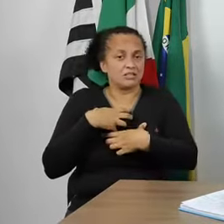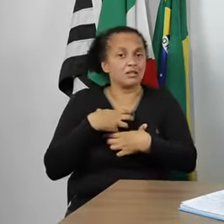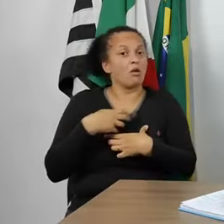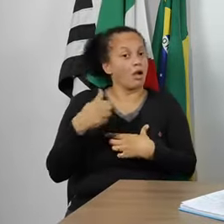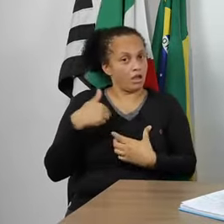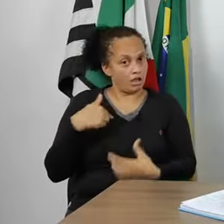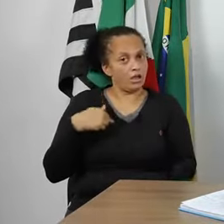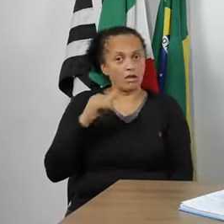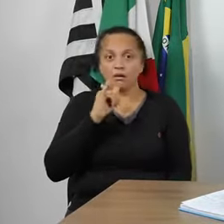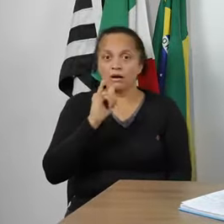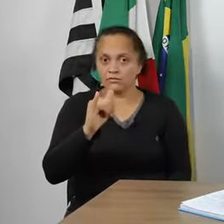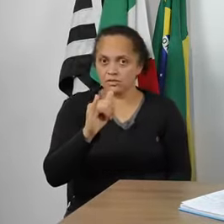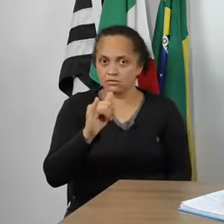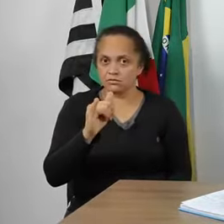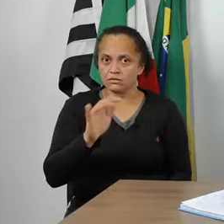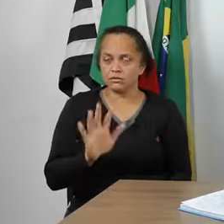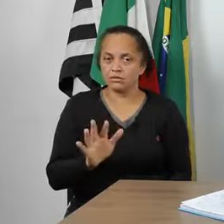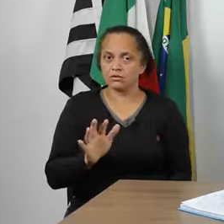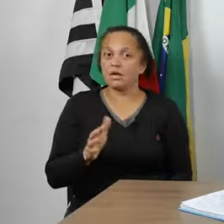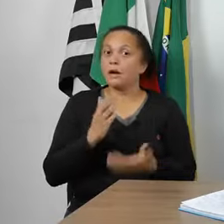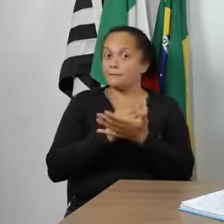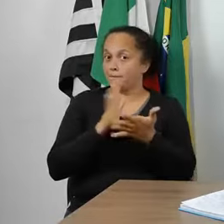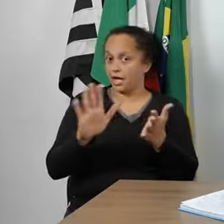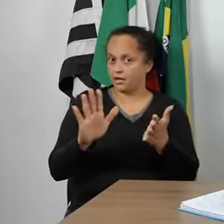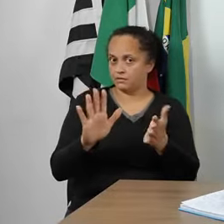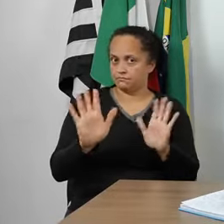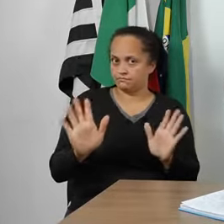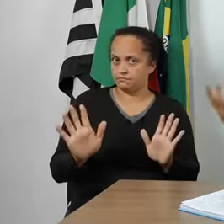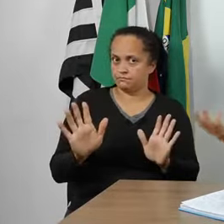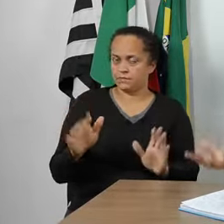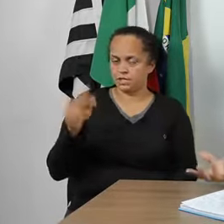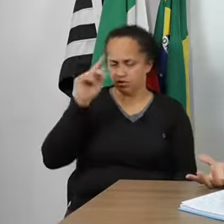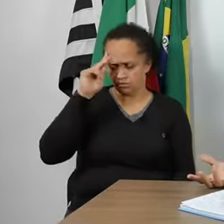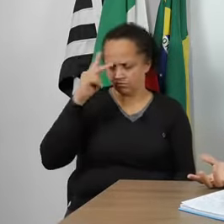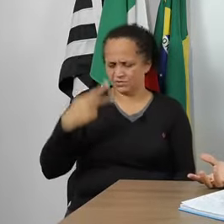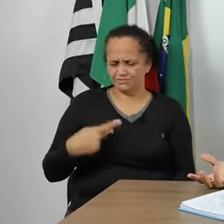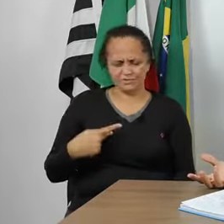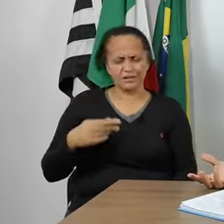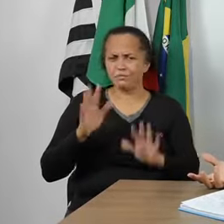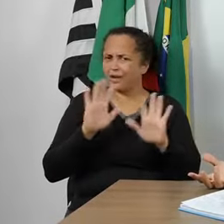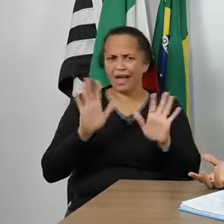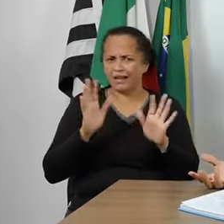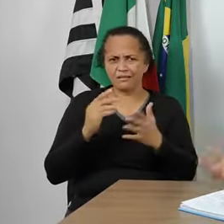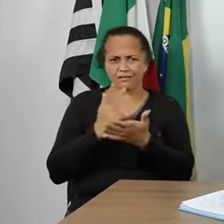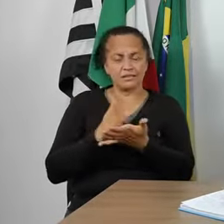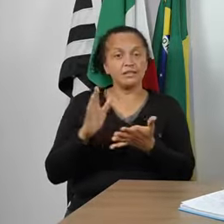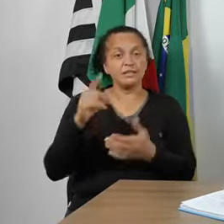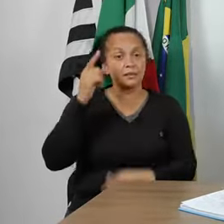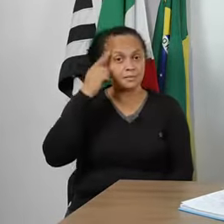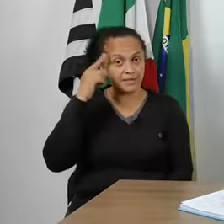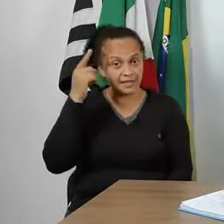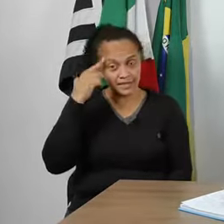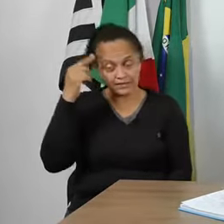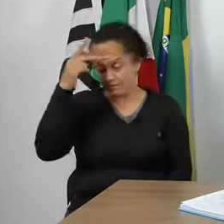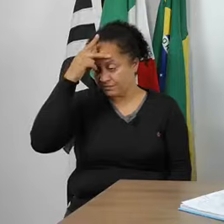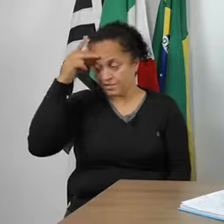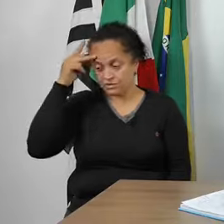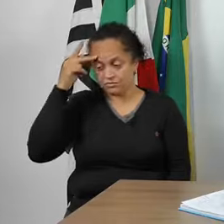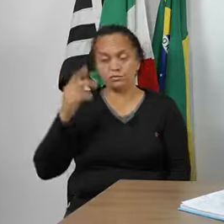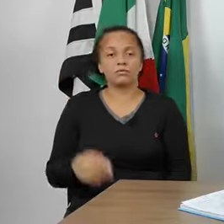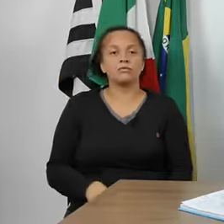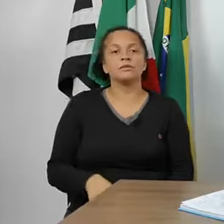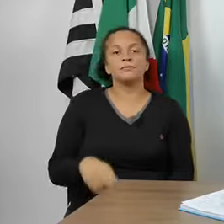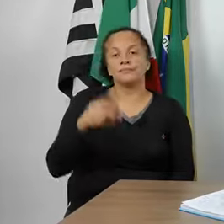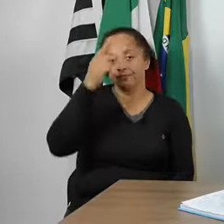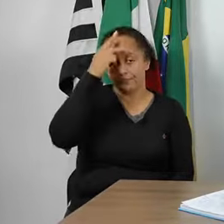nessa noite, para um pouquinho de olhar para si e vai pensar no outro. Aquilo que você gostaria que